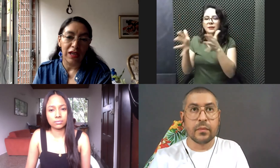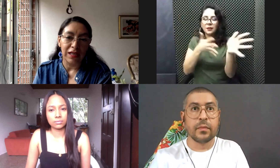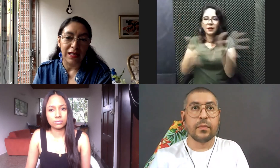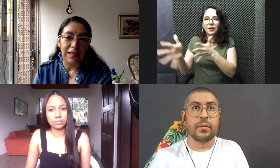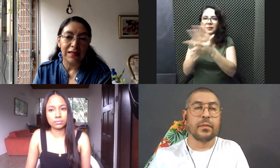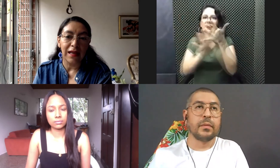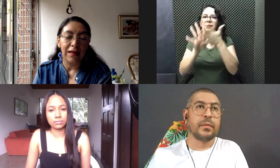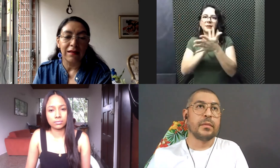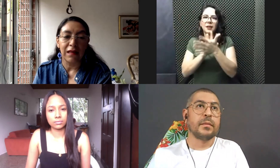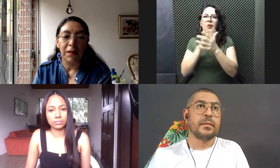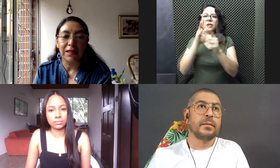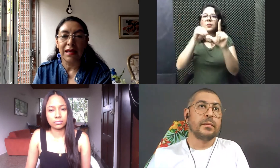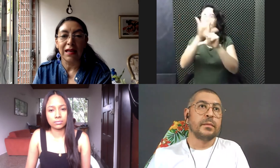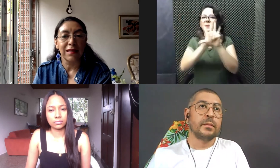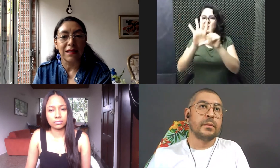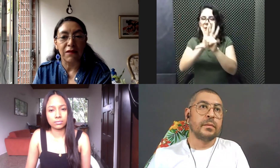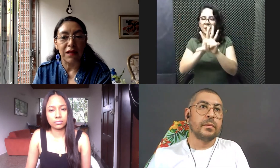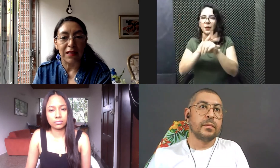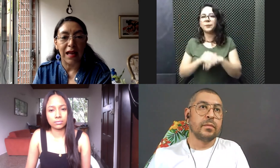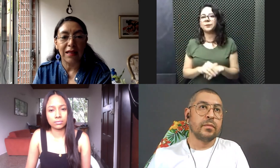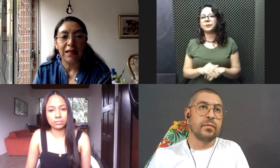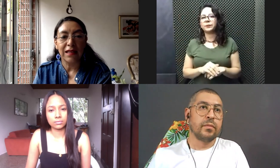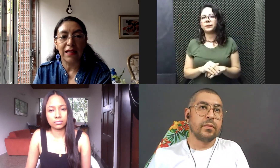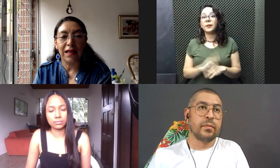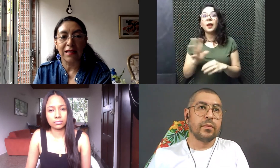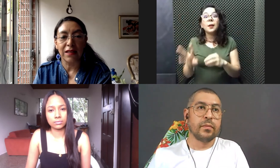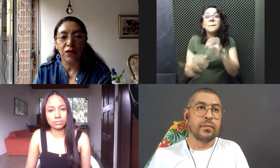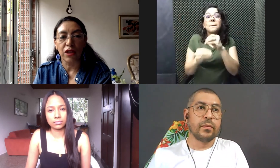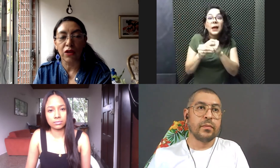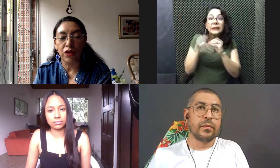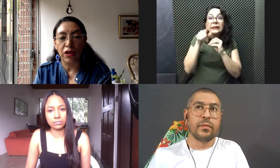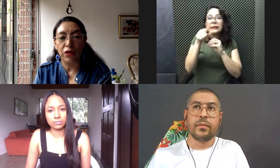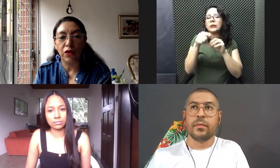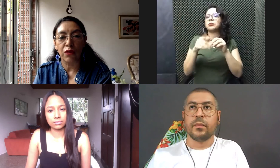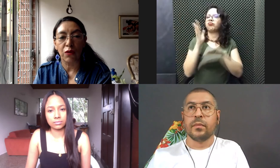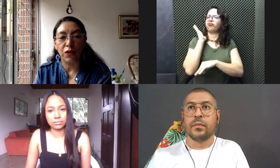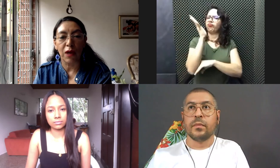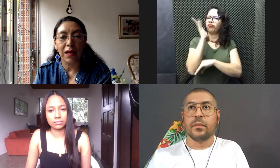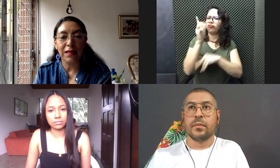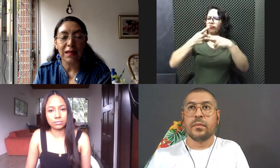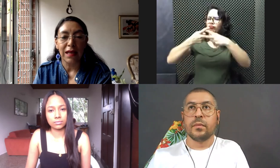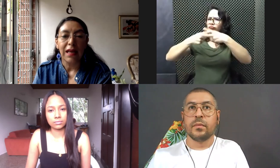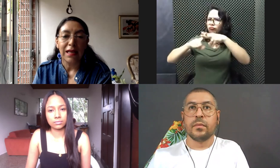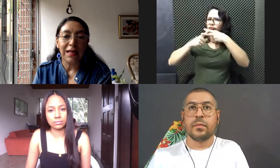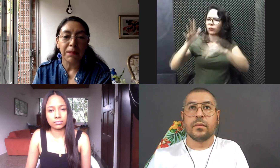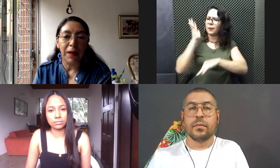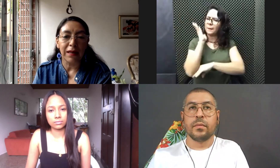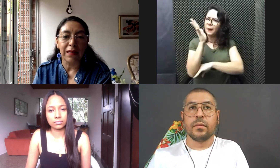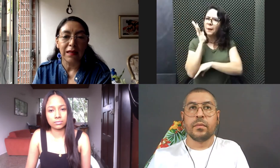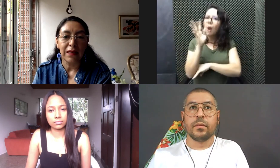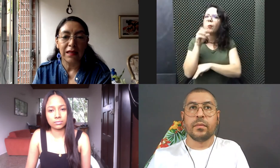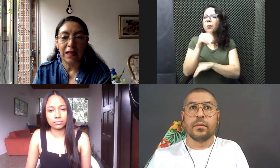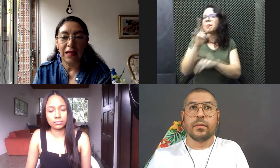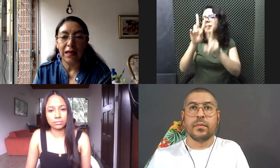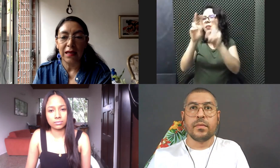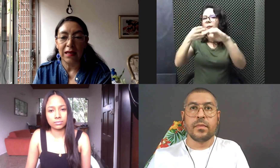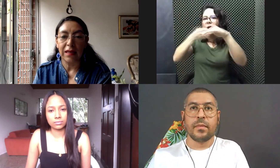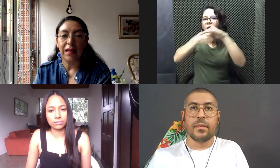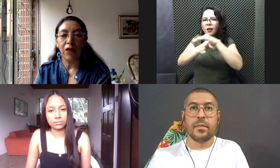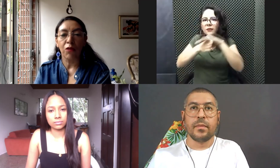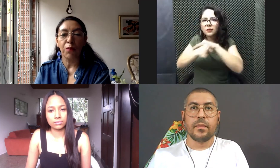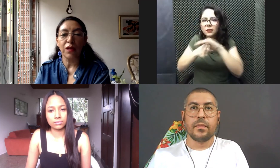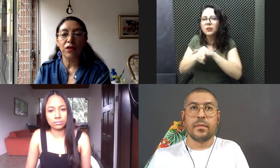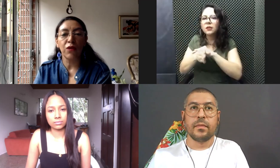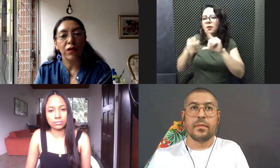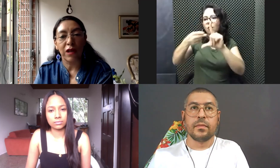sido tallerista en temas de accesibilidad y en realización de contenidos audiovisuales y hace parte de